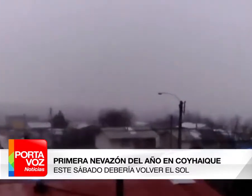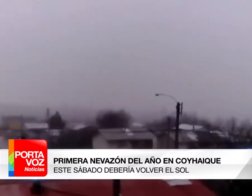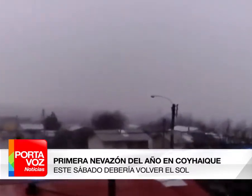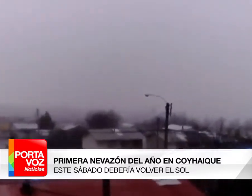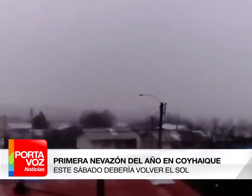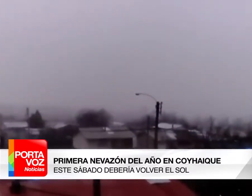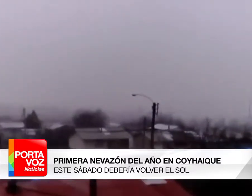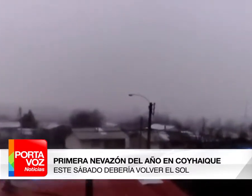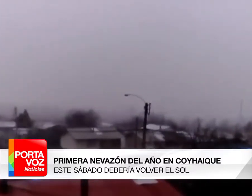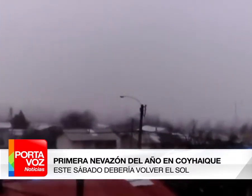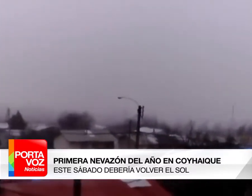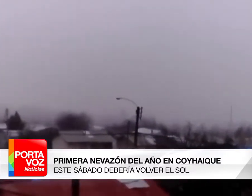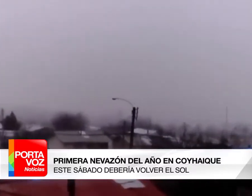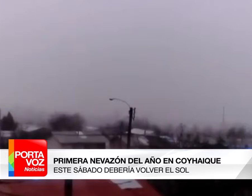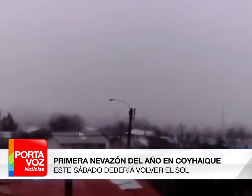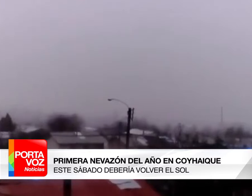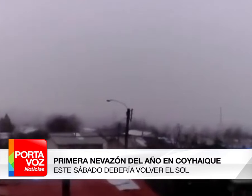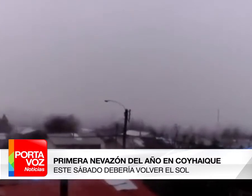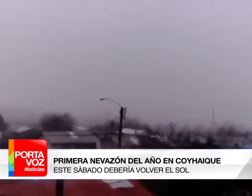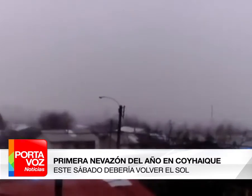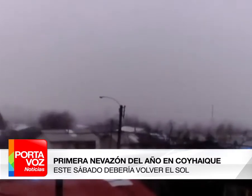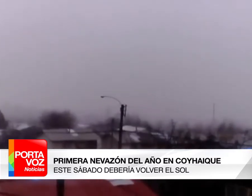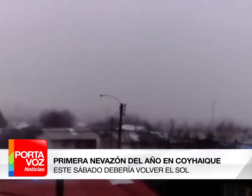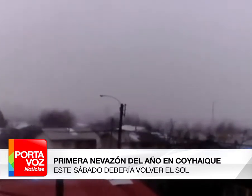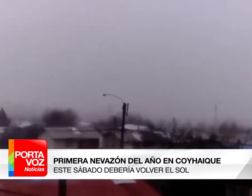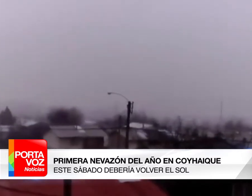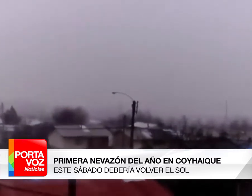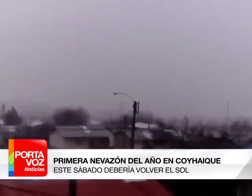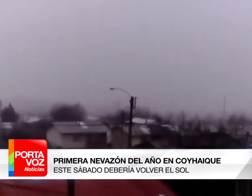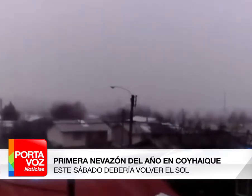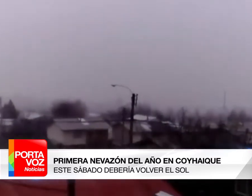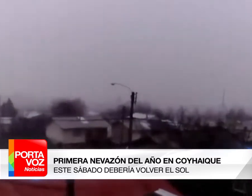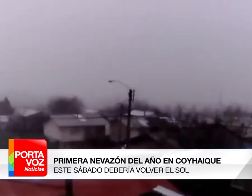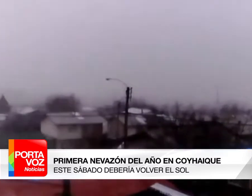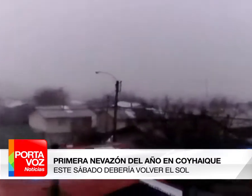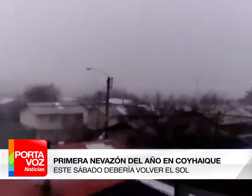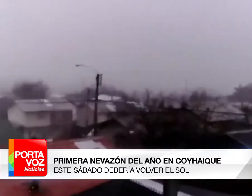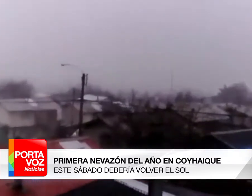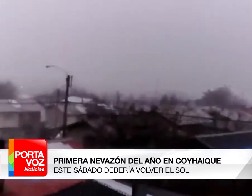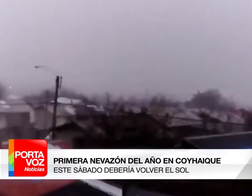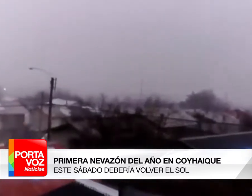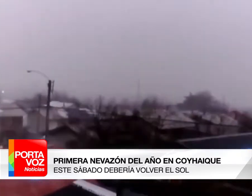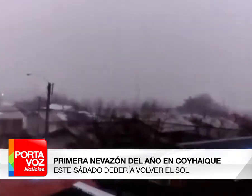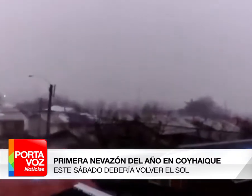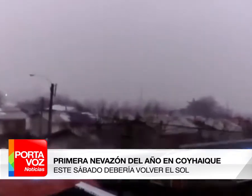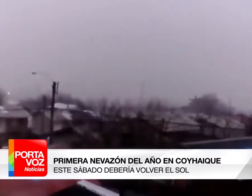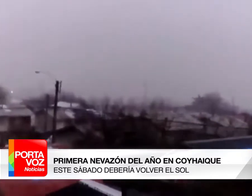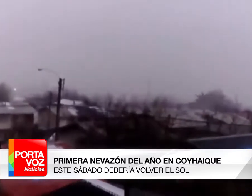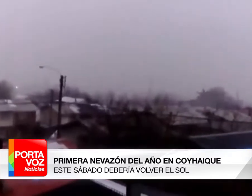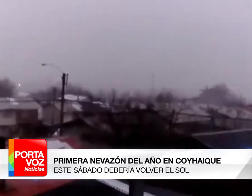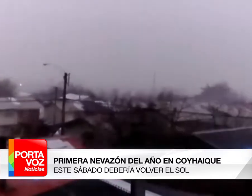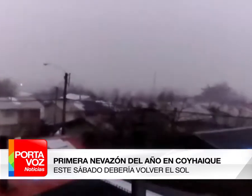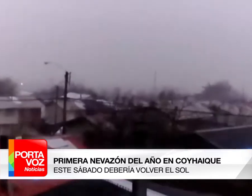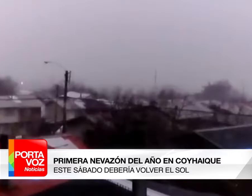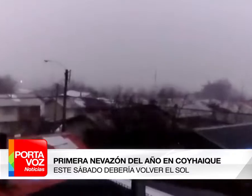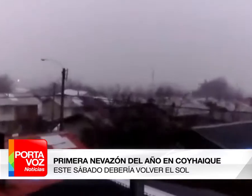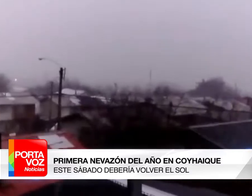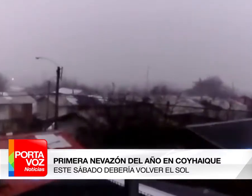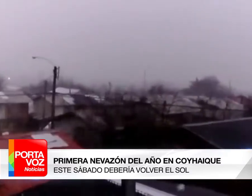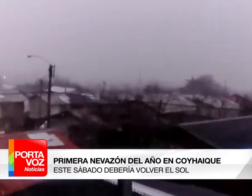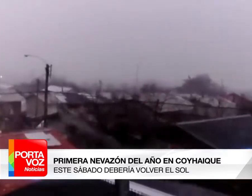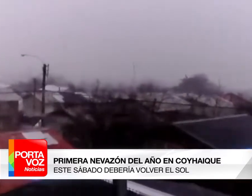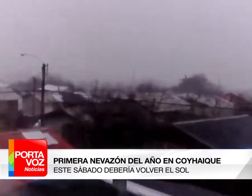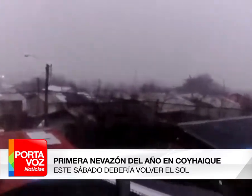intensidades diversas en otros puntos del país entre las regiones de valparaíso y magallanes la dirección meteorológica mantiene el